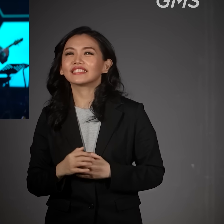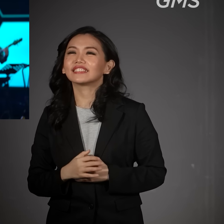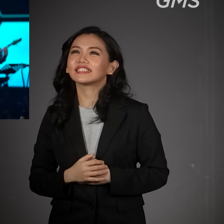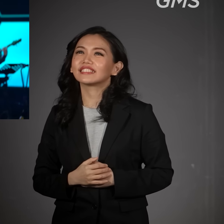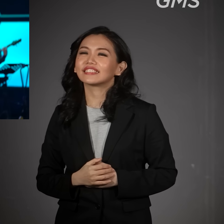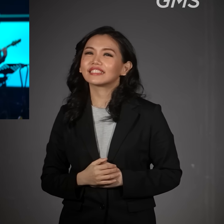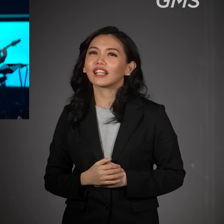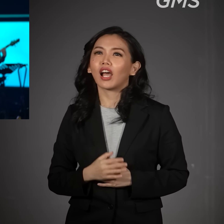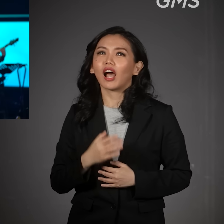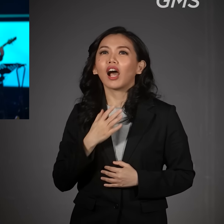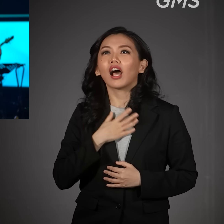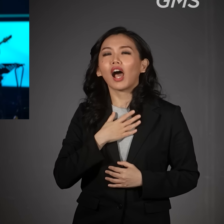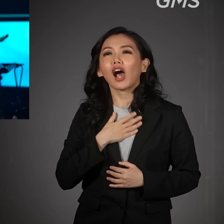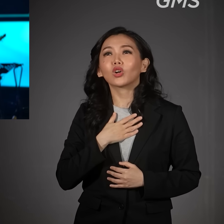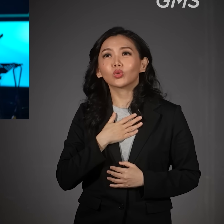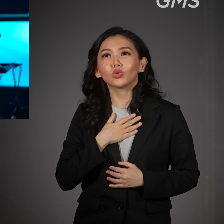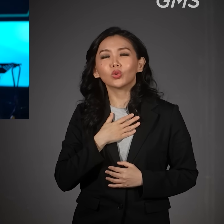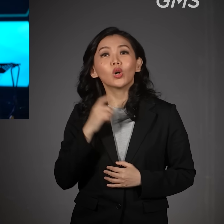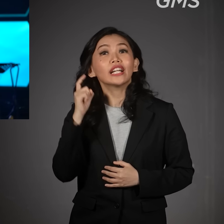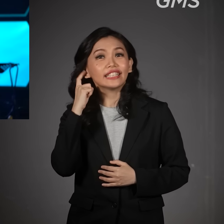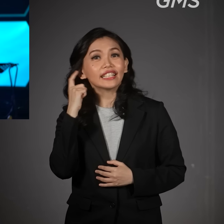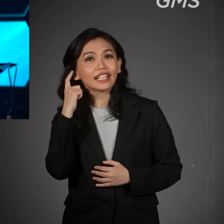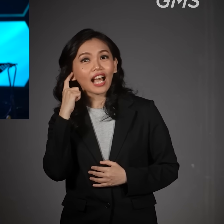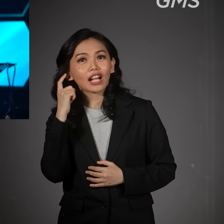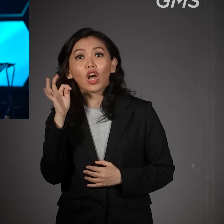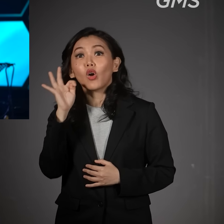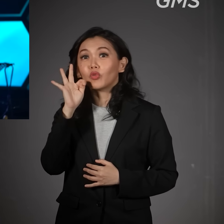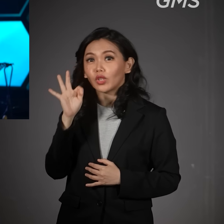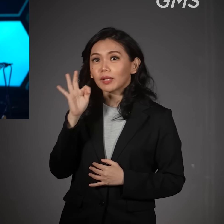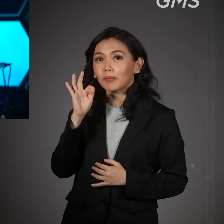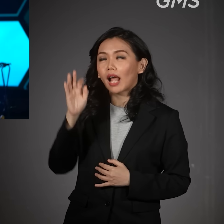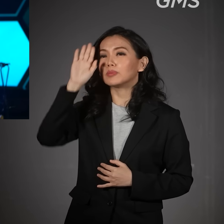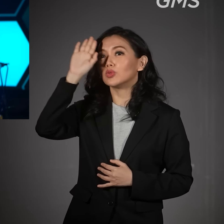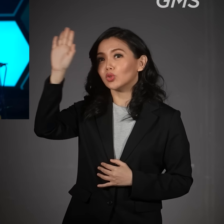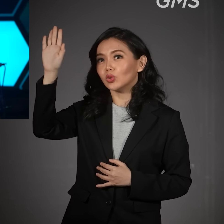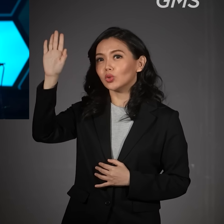Ku dengar firman-Mu,